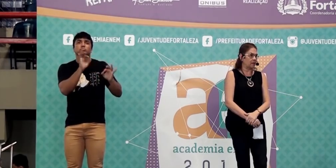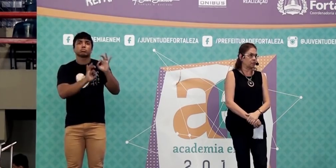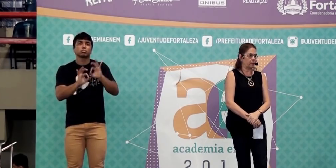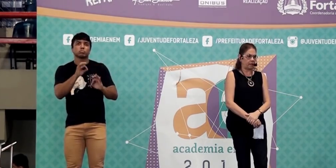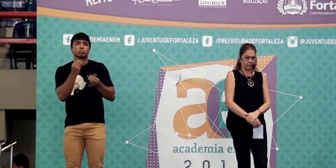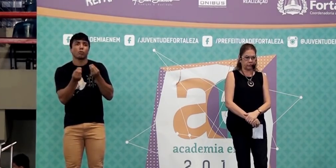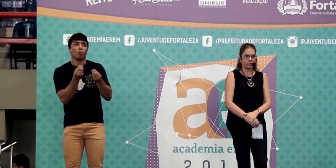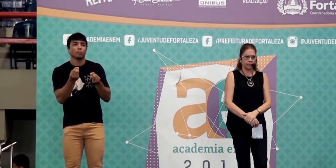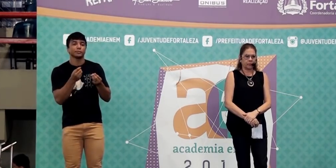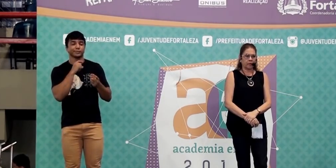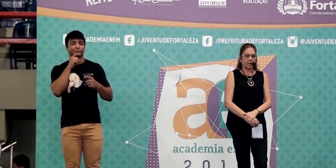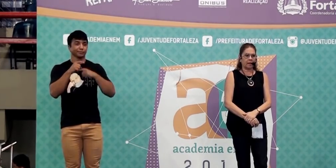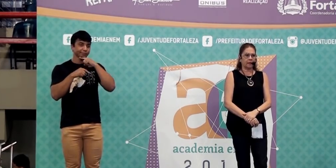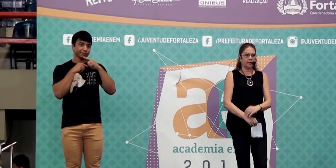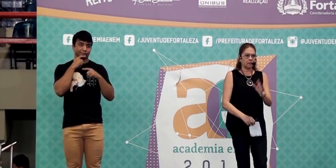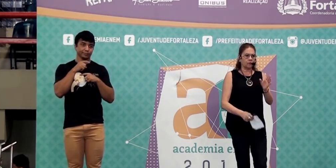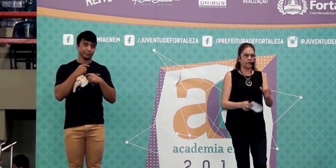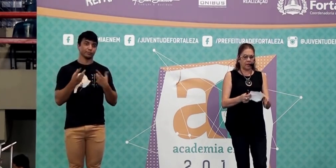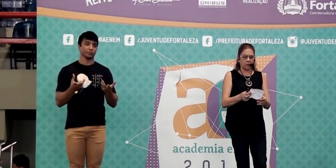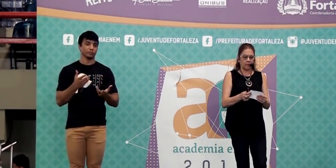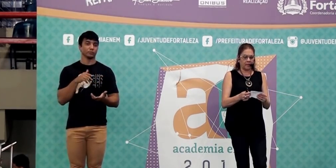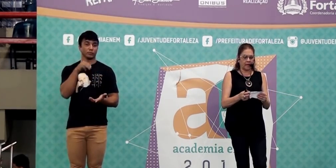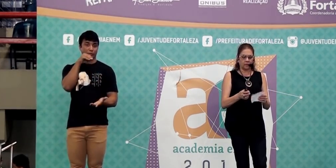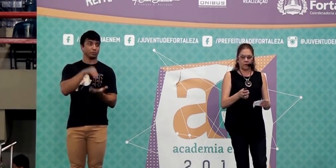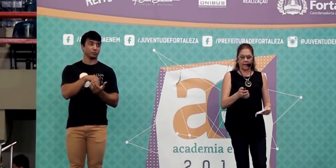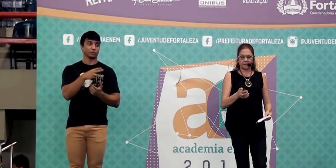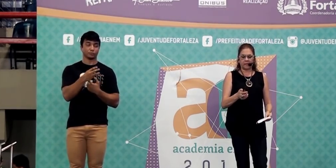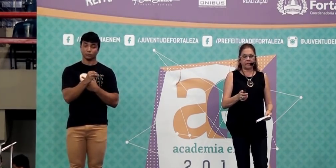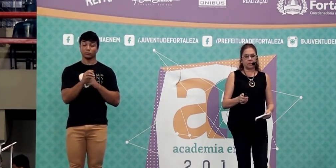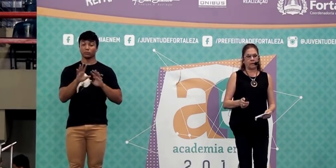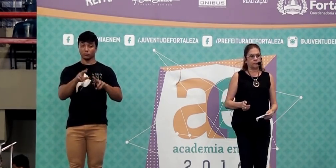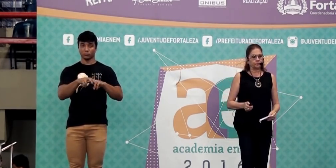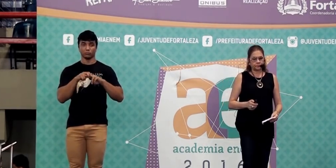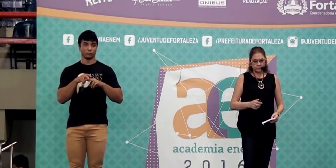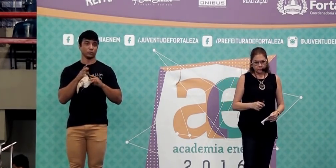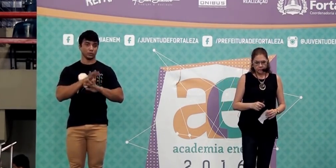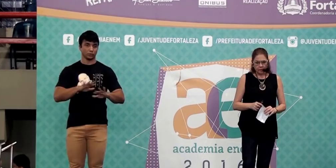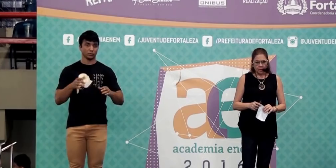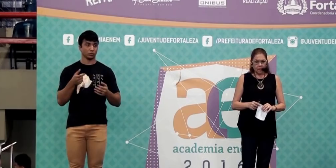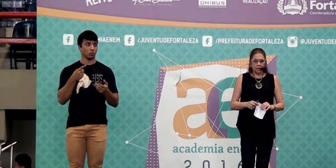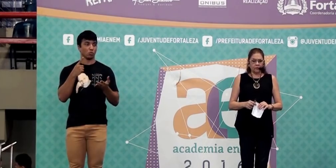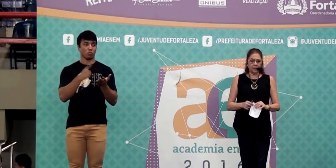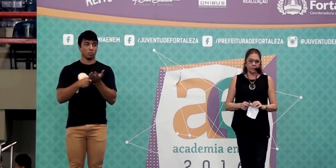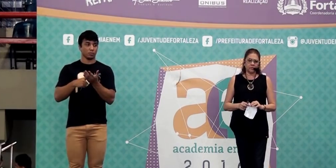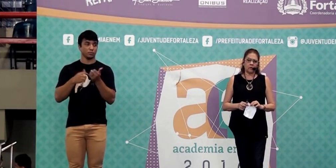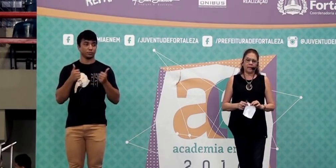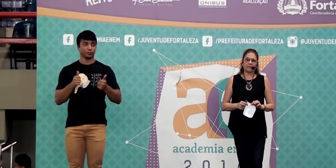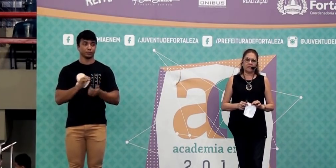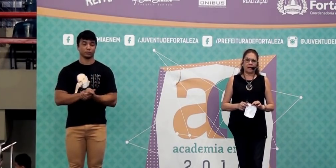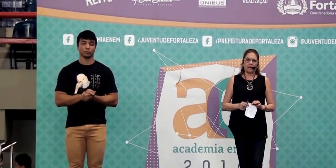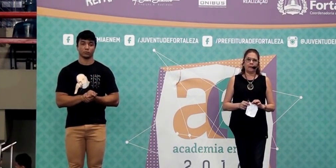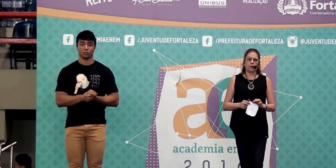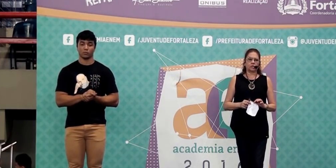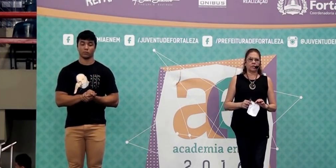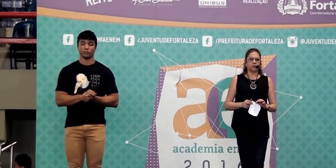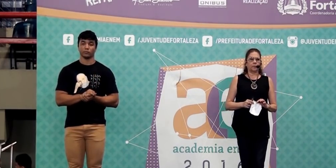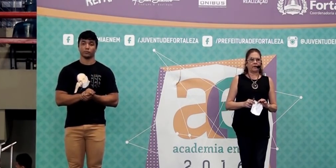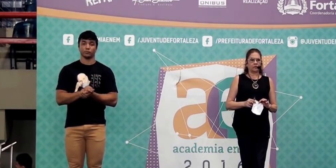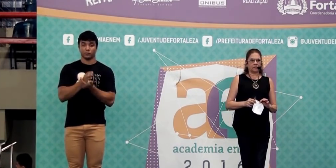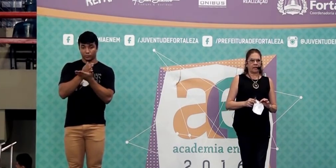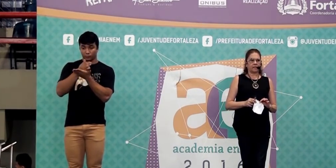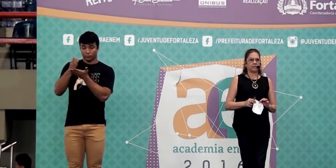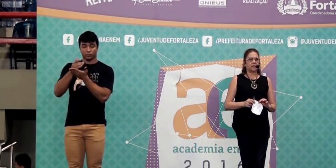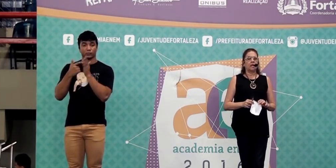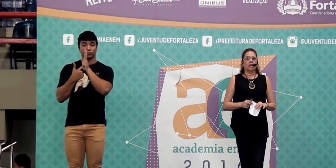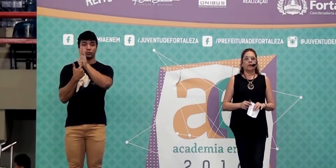mais ter espaço para isso. Tá? Então, fica combinado essa questão. Vamos começar mostrando